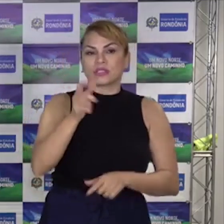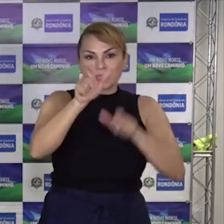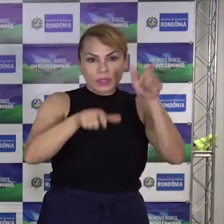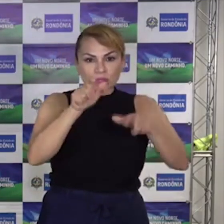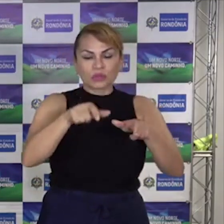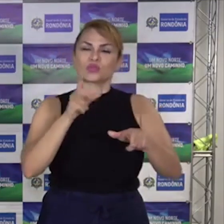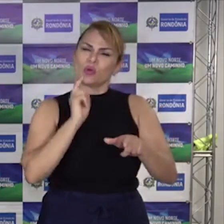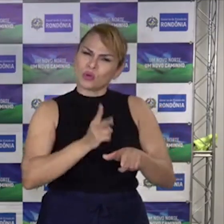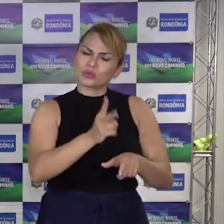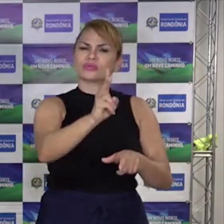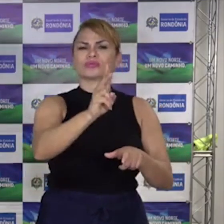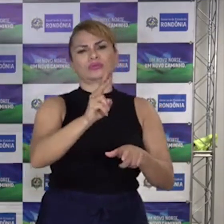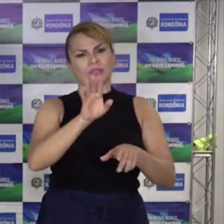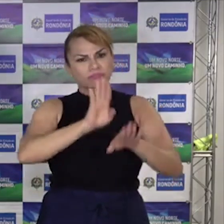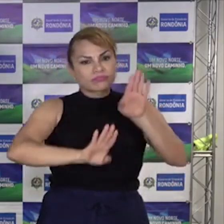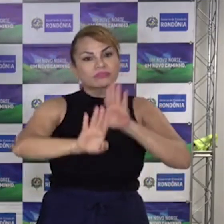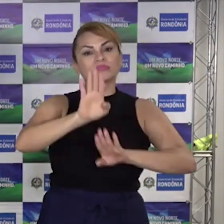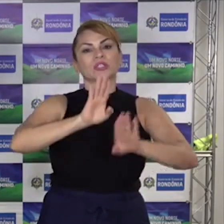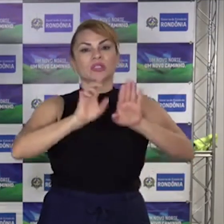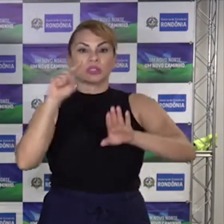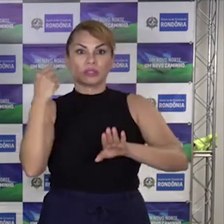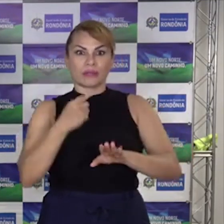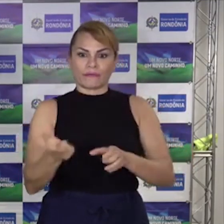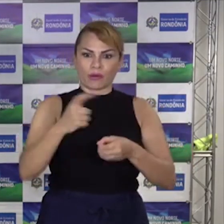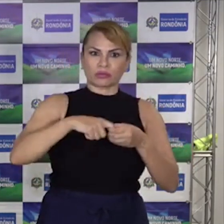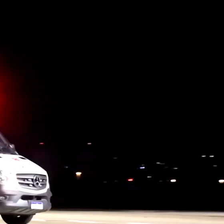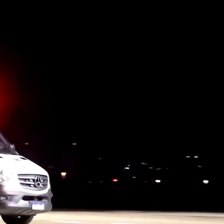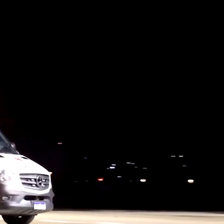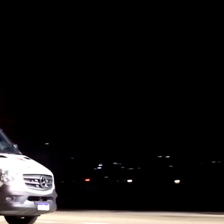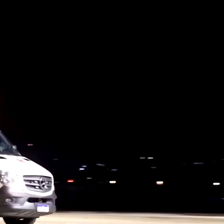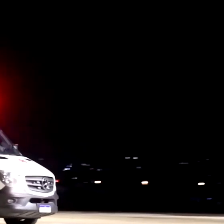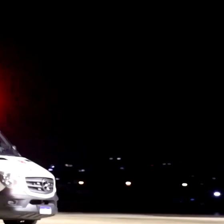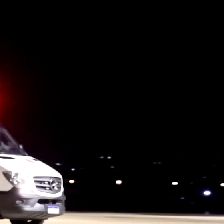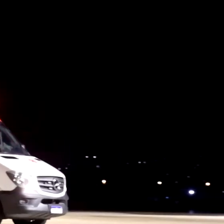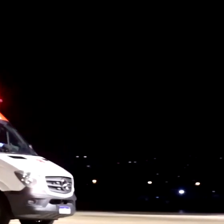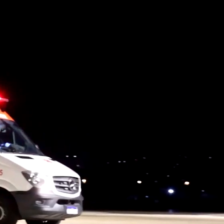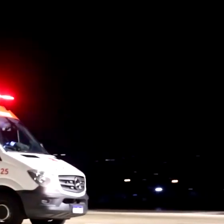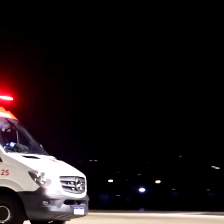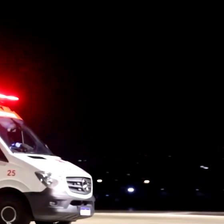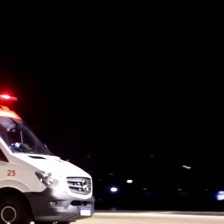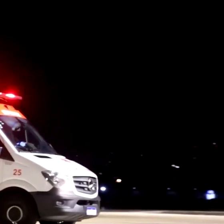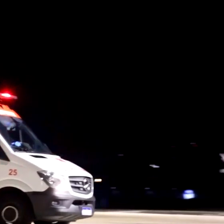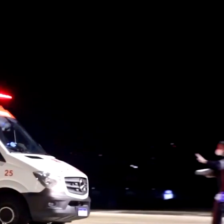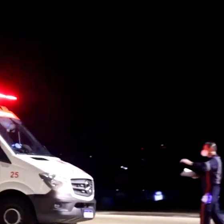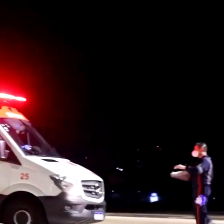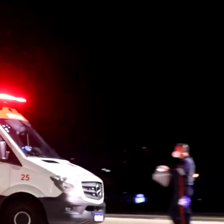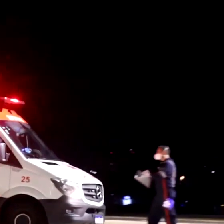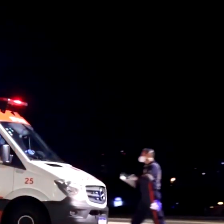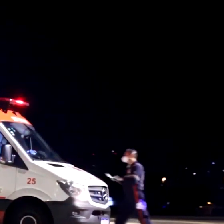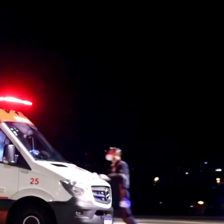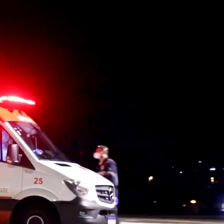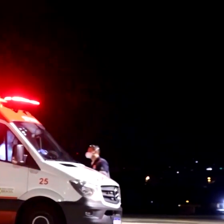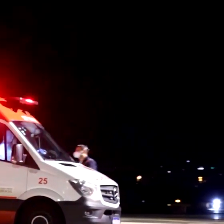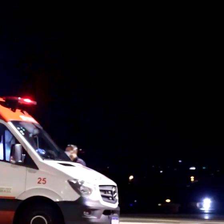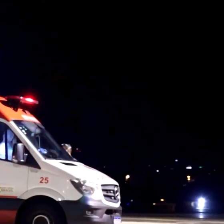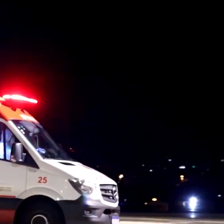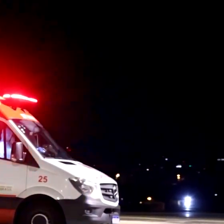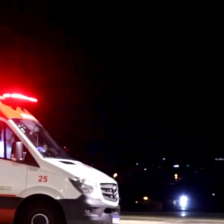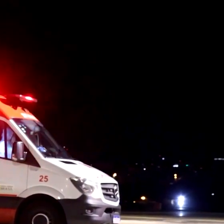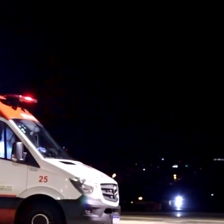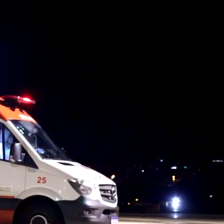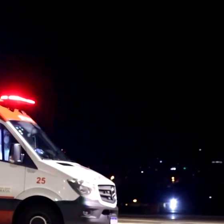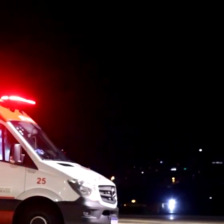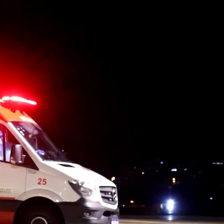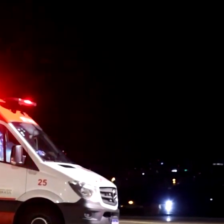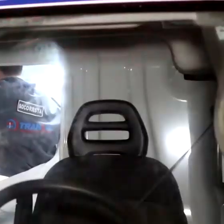que as pessoas continuem se precavendo para que a gente não possa ter dias ruins de novo o único problema que ainda é constante no estado de Rondônia é a